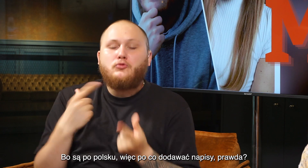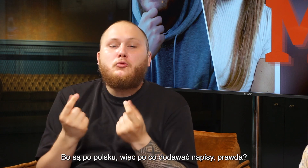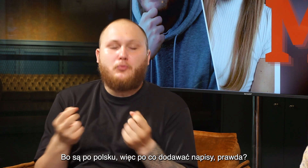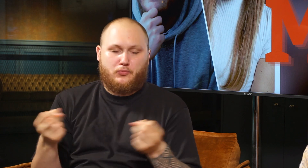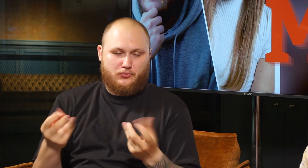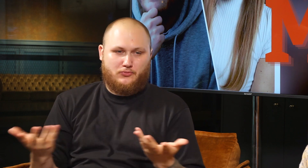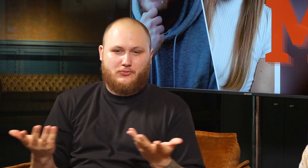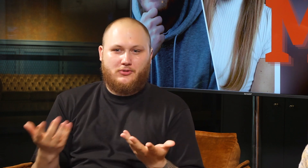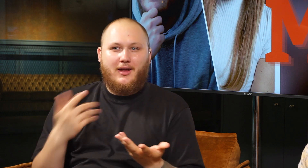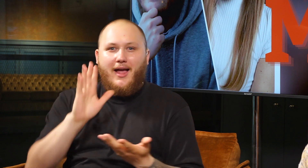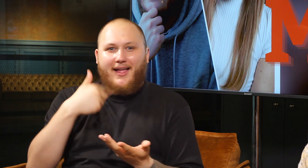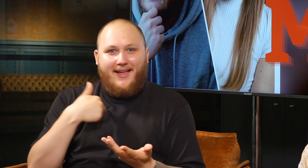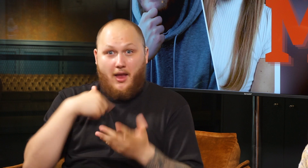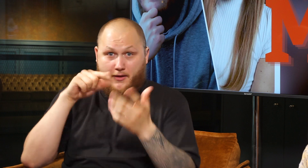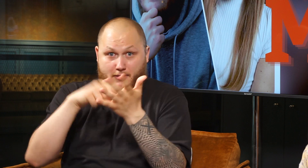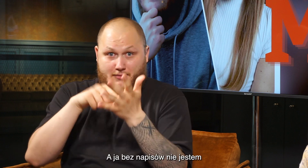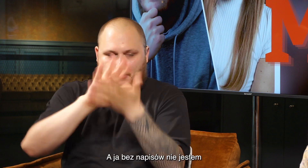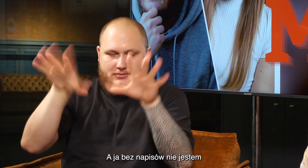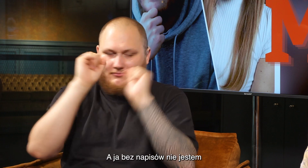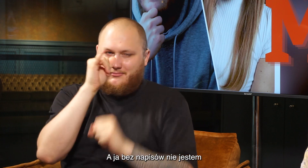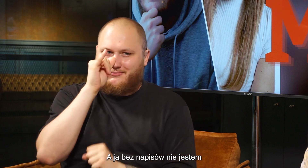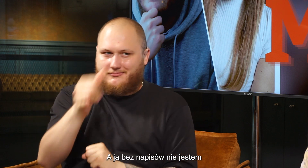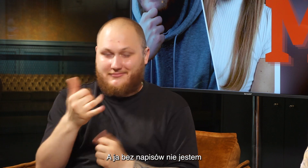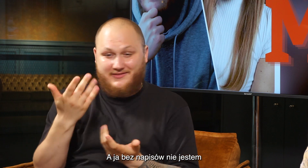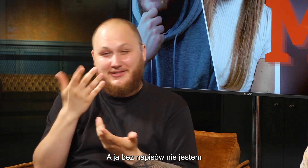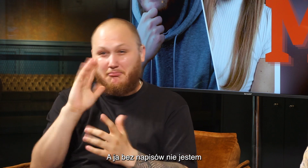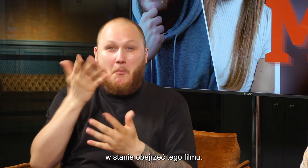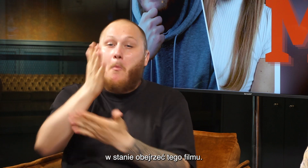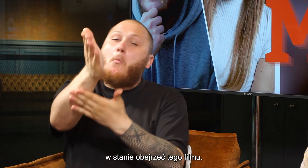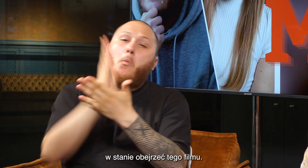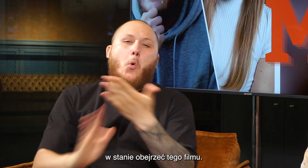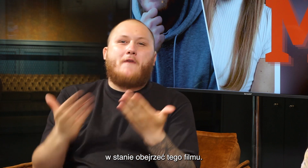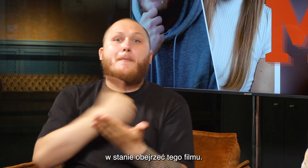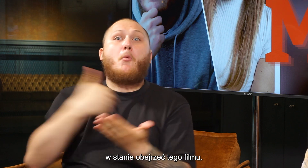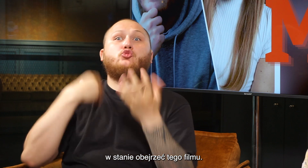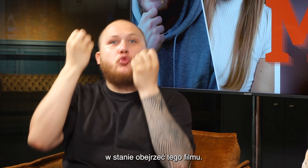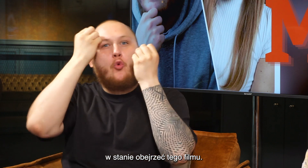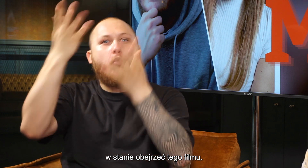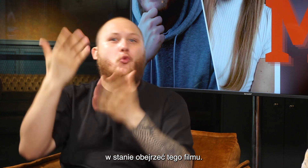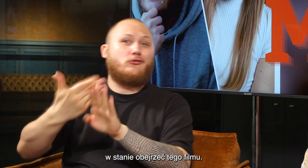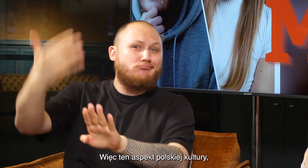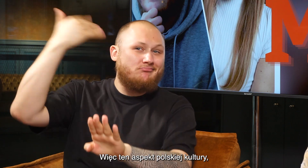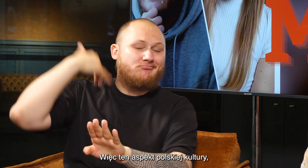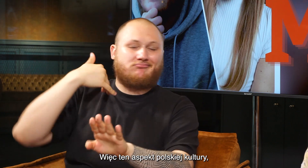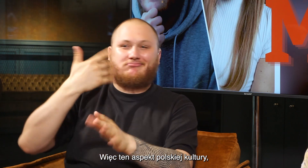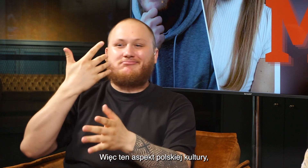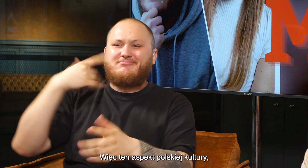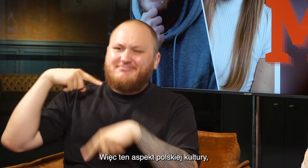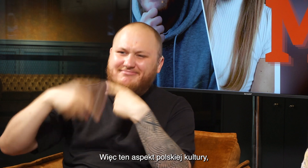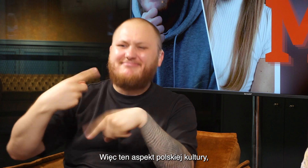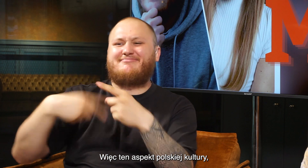bo są po polsku, więc po co dodawać napisy, prawda? A ja bez napisów nie jestem w stanie obejrzeć tego filmu. Więc gdzieś